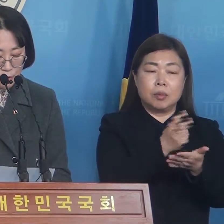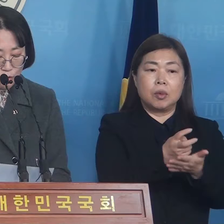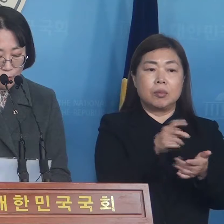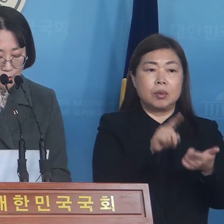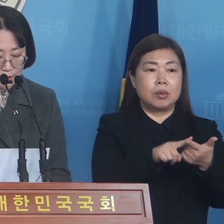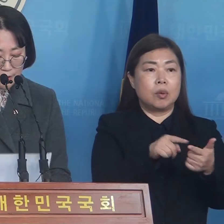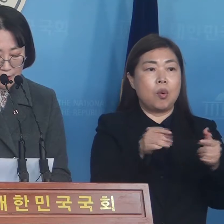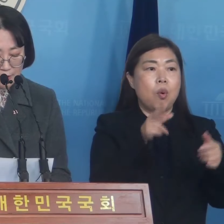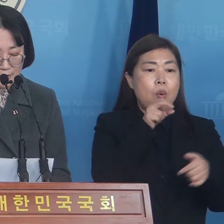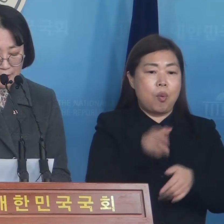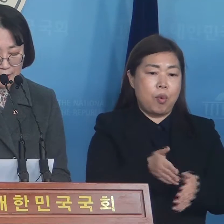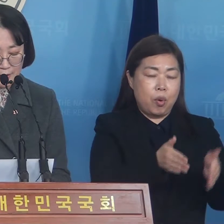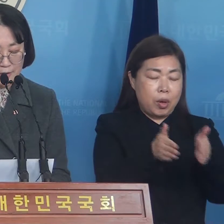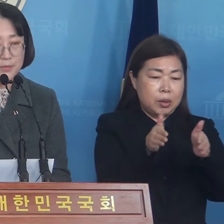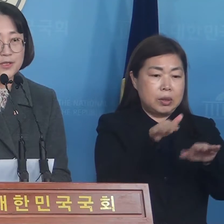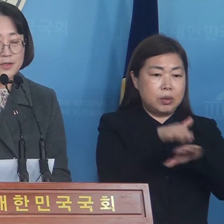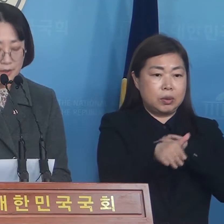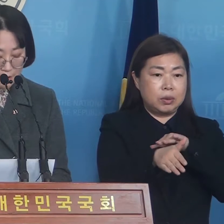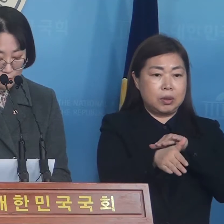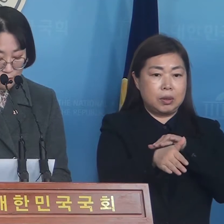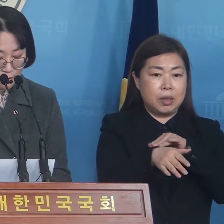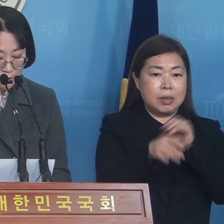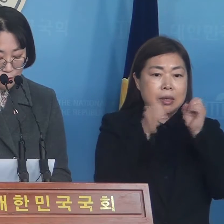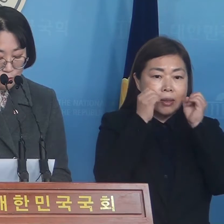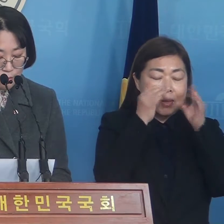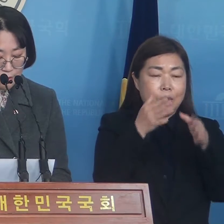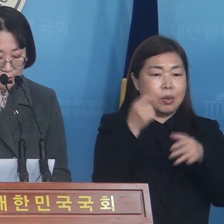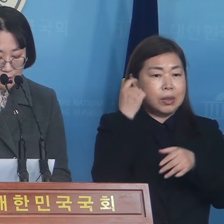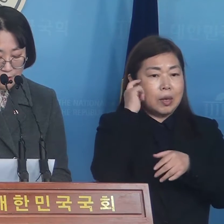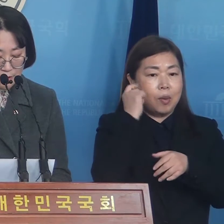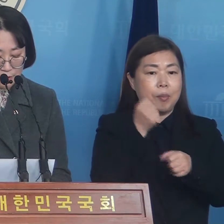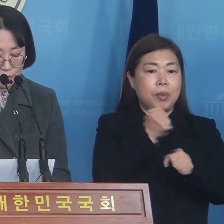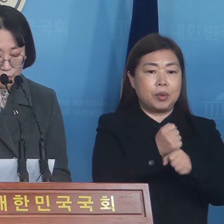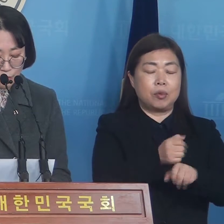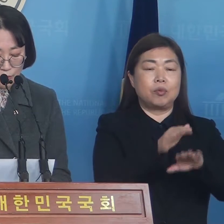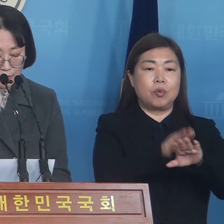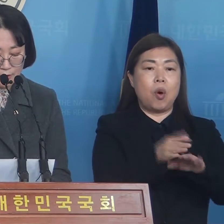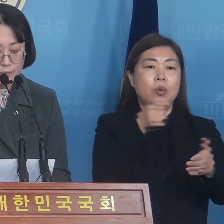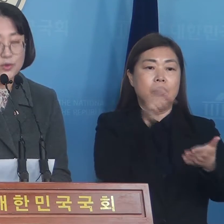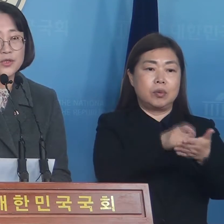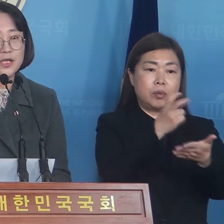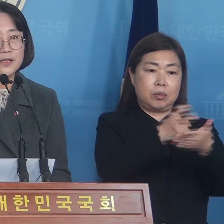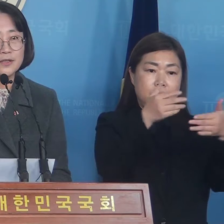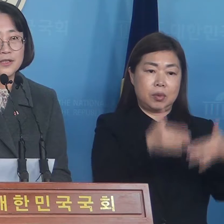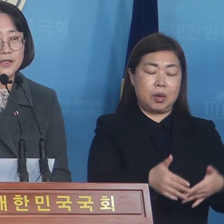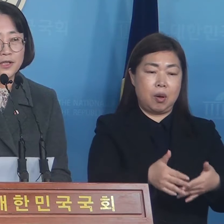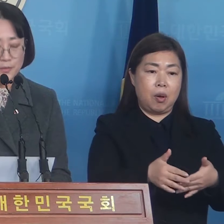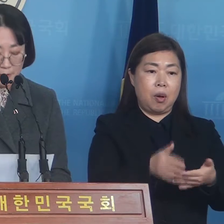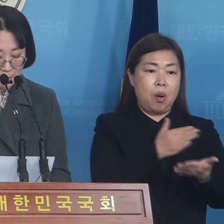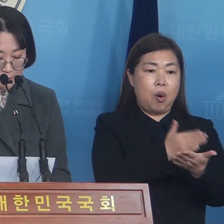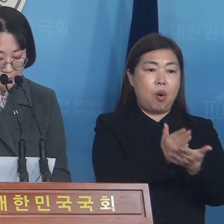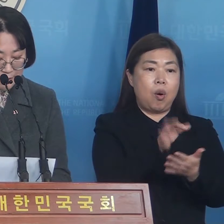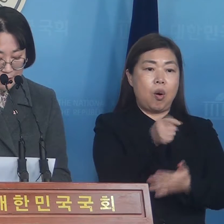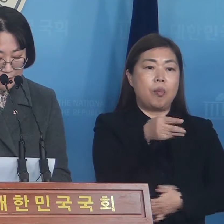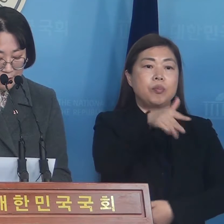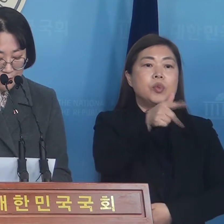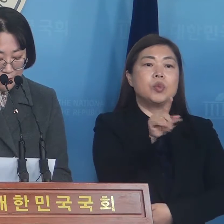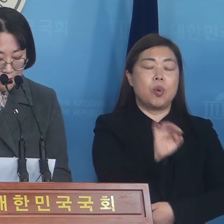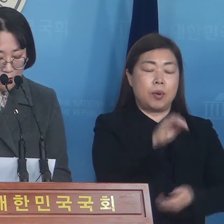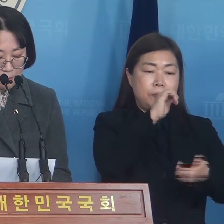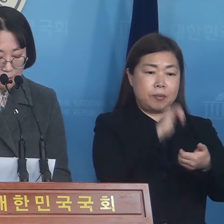법은 골목형 상점가라는 개념을 신설하고 골목형 상점가 등록 요건에서 업종 제한을 없앤